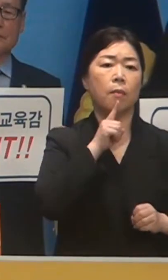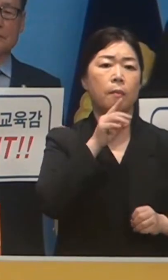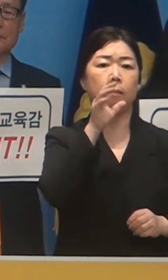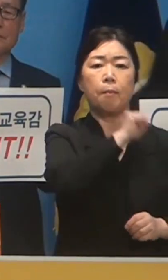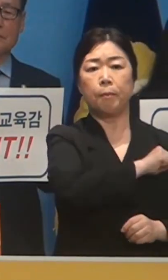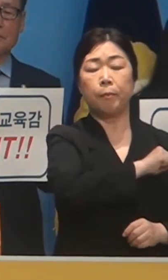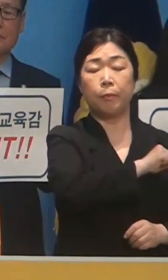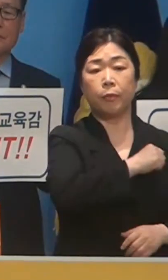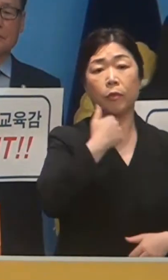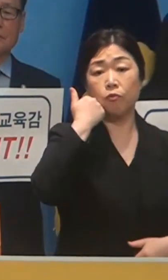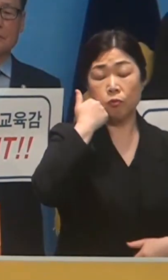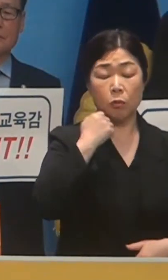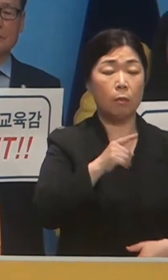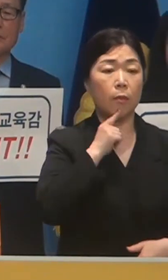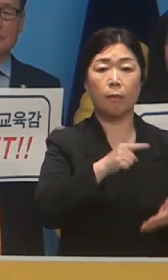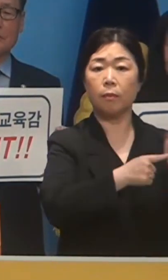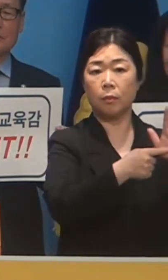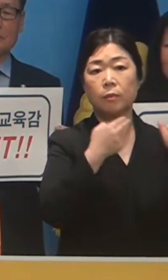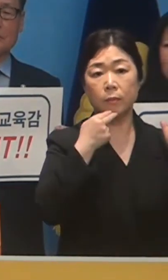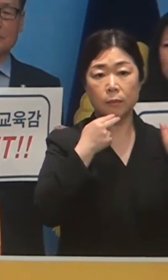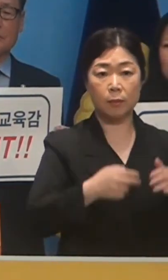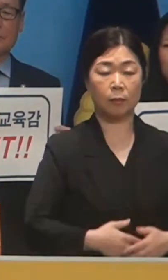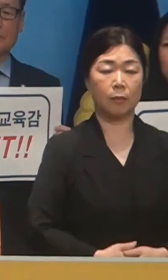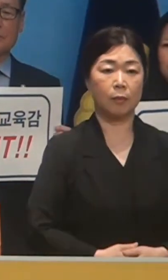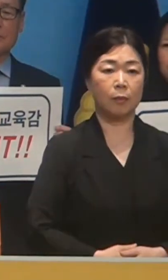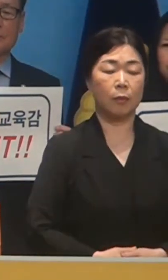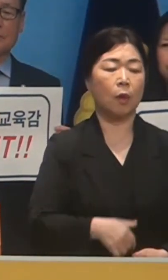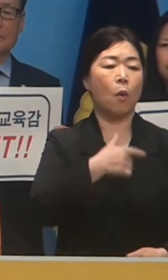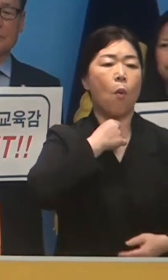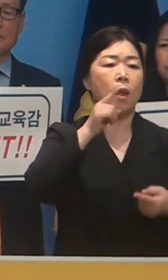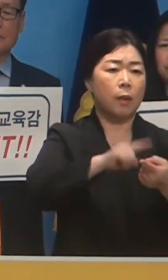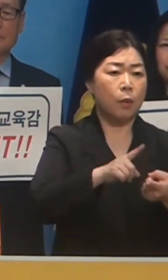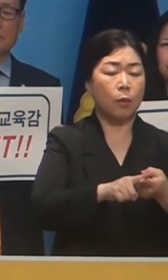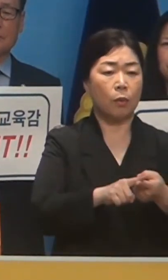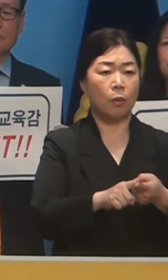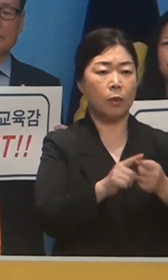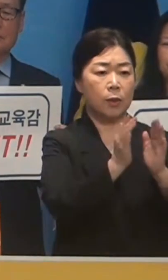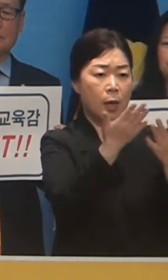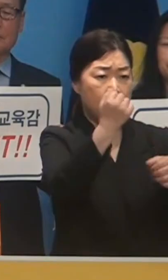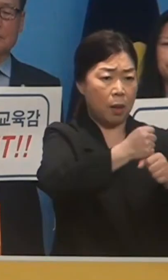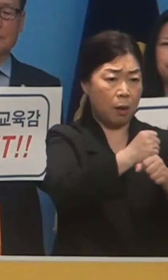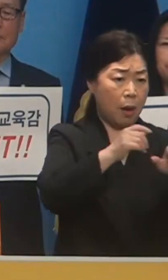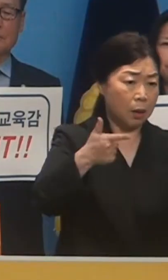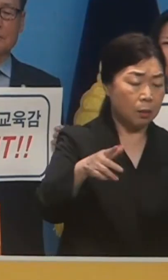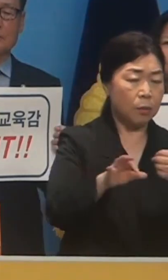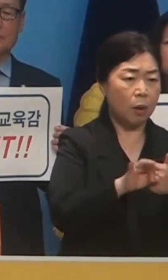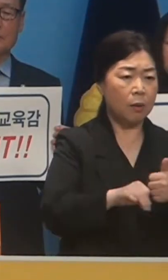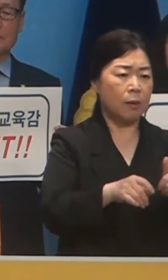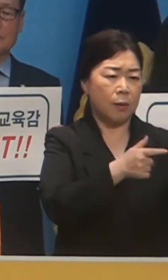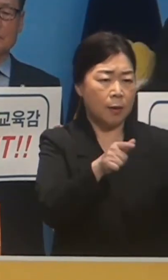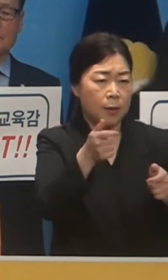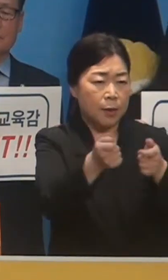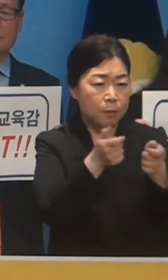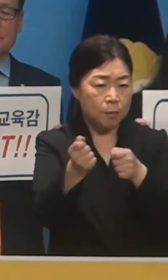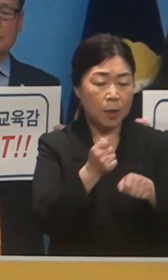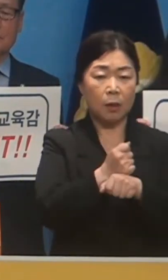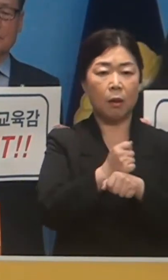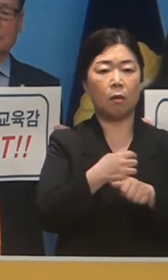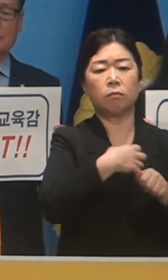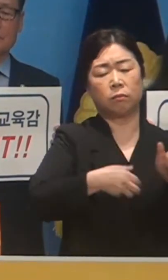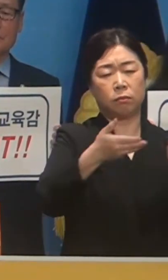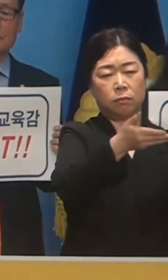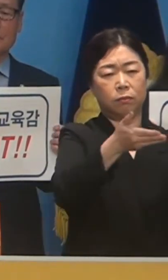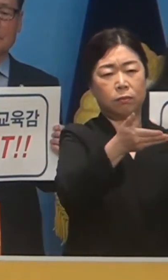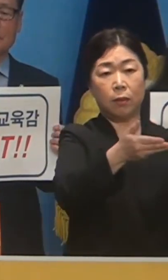아무도 언급하지 않았습니다. 자기들이 원하는 방향이 아닌 교과서는 온갖 꼬투리를 잡아